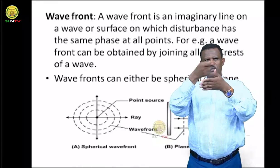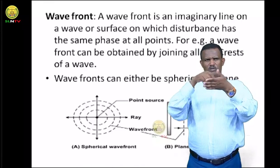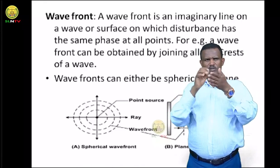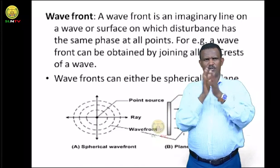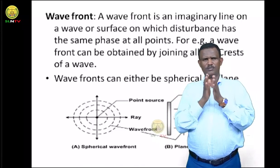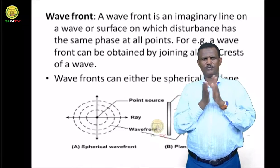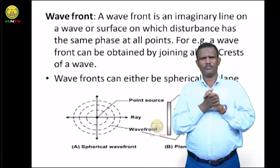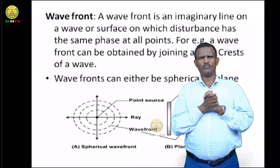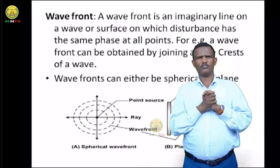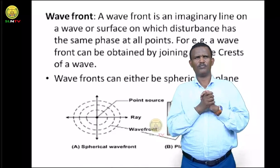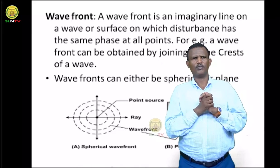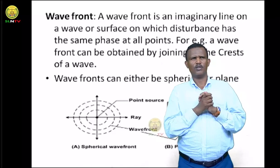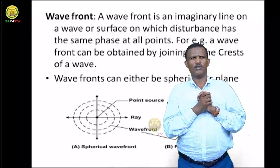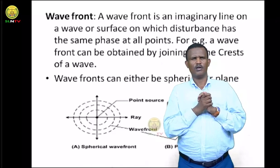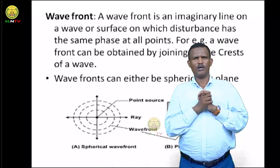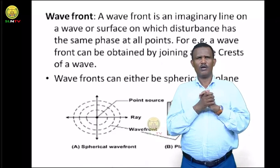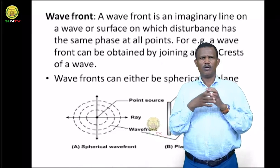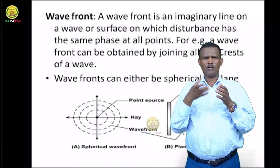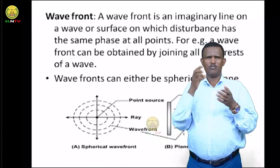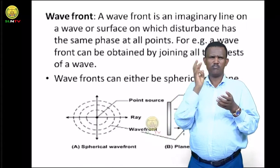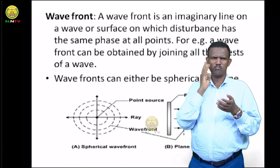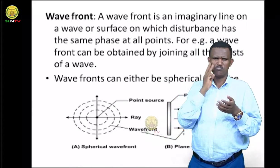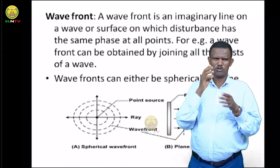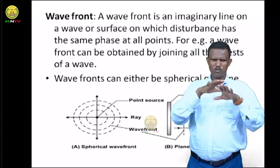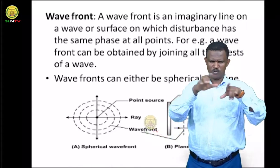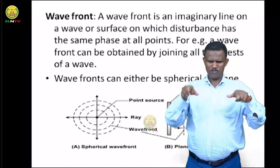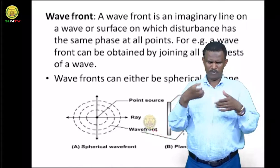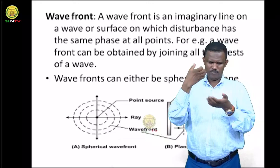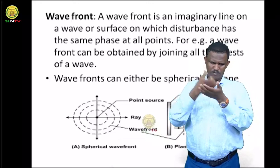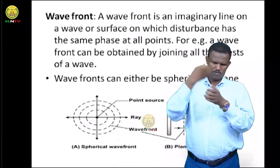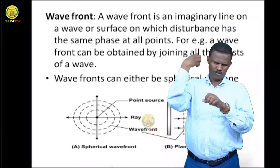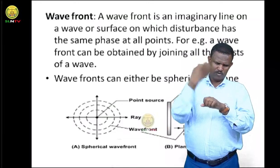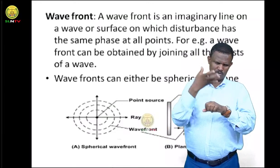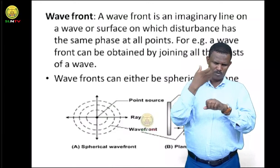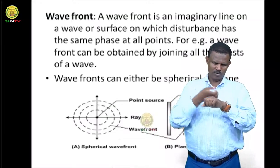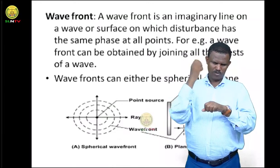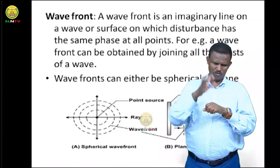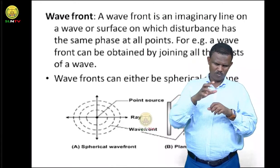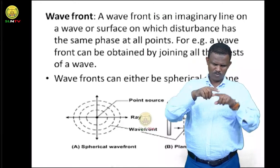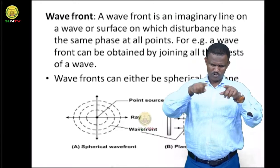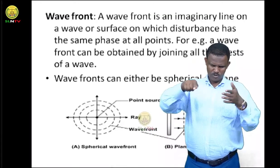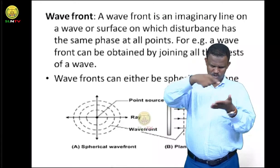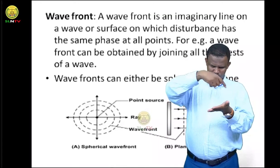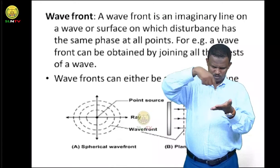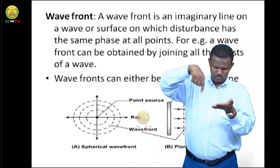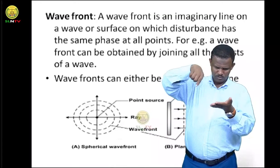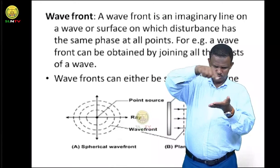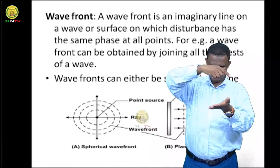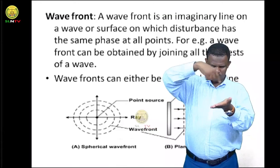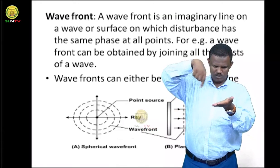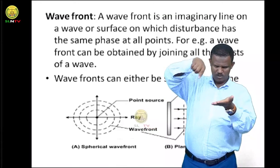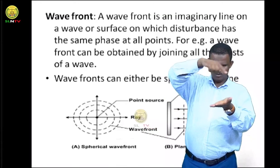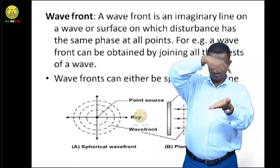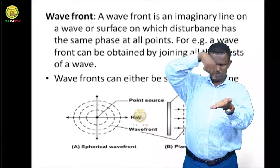marka wiif BML fadhiya lagu dhufto dhagax wuxuu sameeyaa layer circle sida sawirka hore aad ku arkayso waa spherical wave fronts